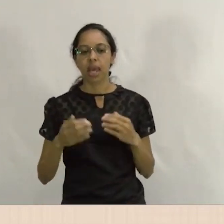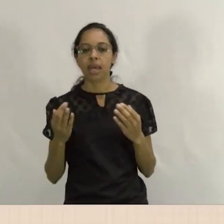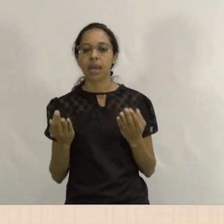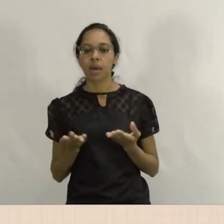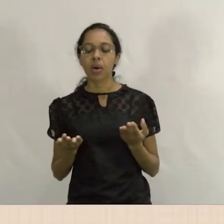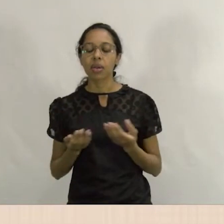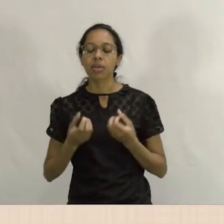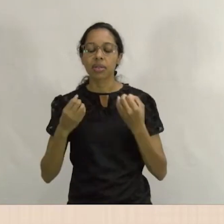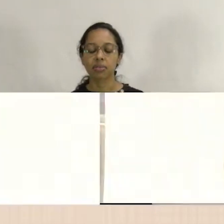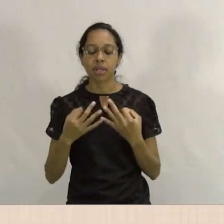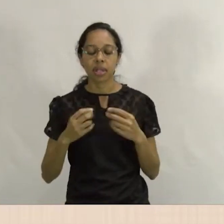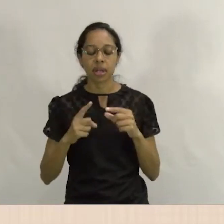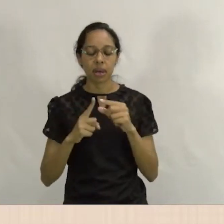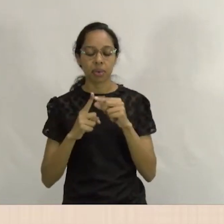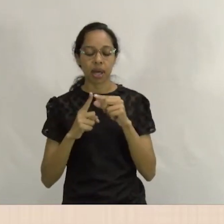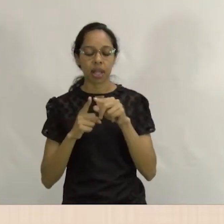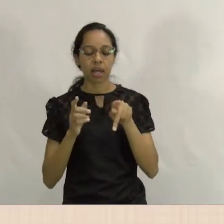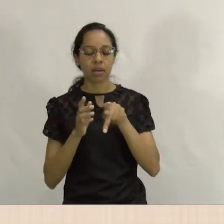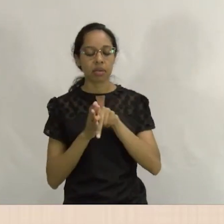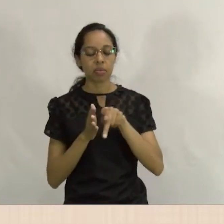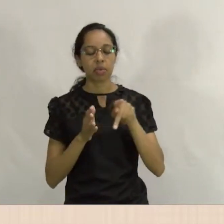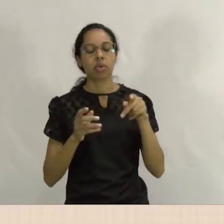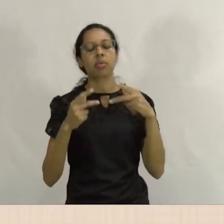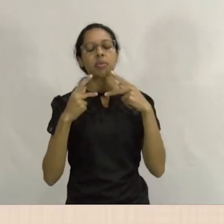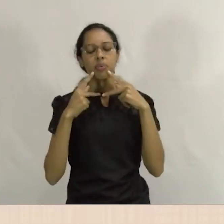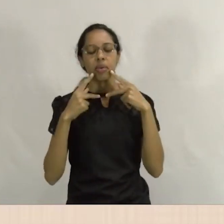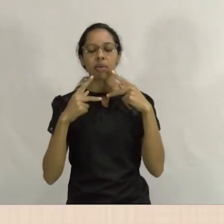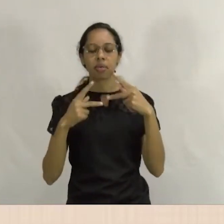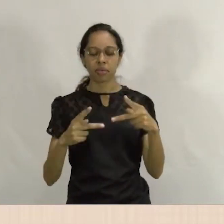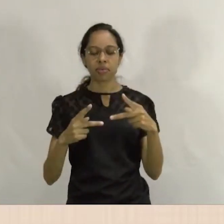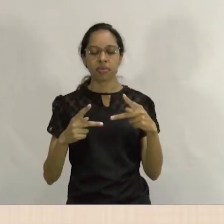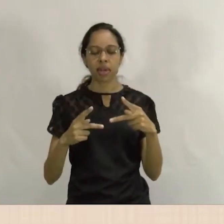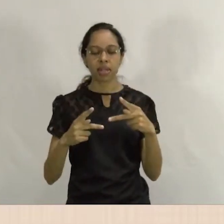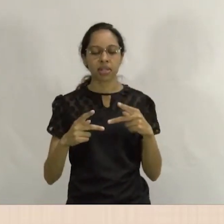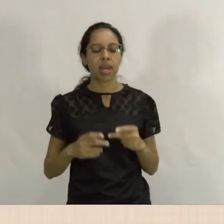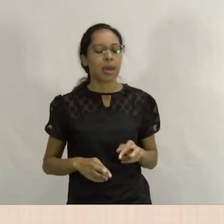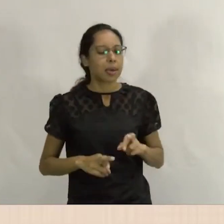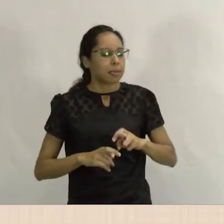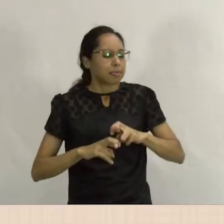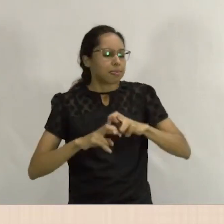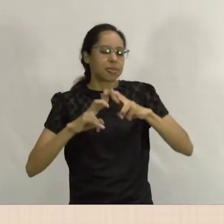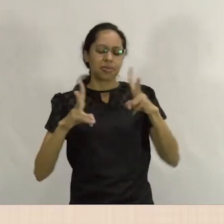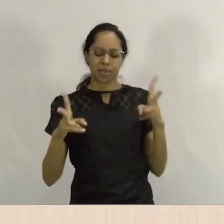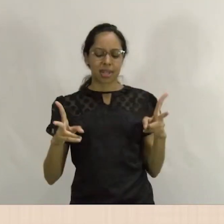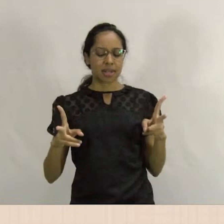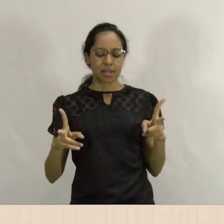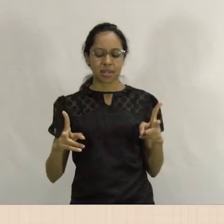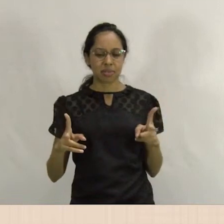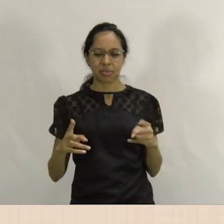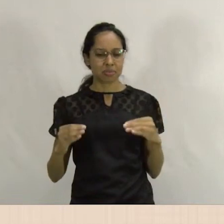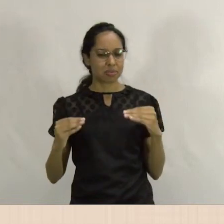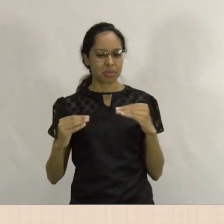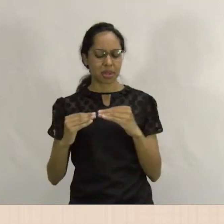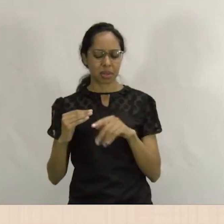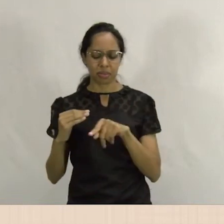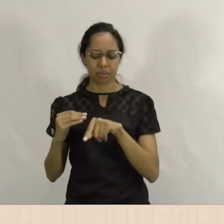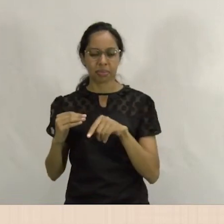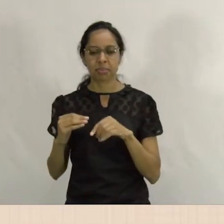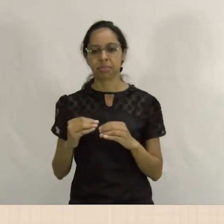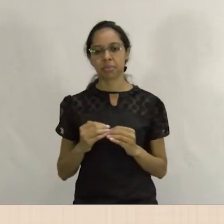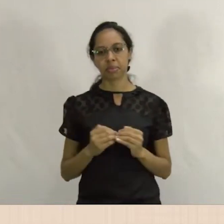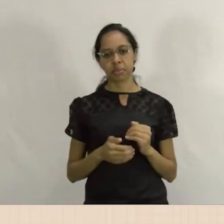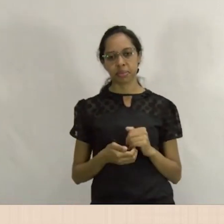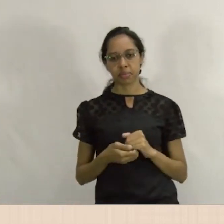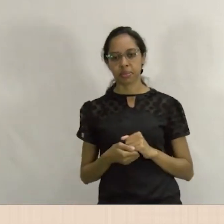profética e outras palavras fazem totalmente diferença. É diferente. Um vem